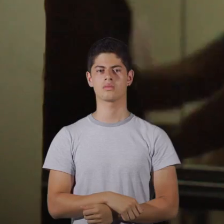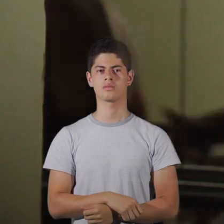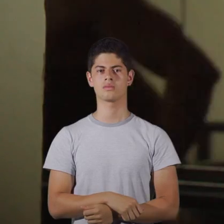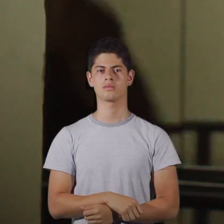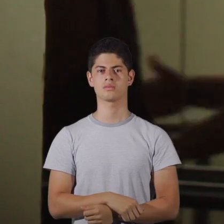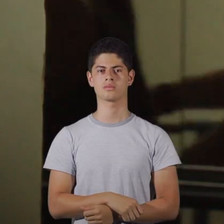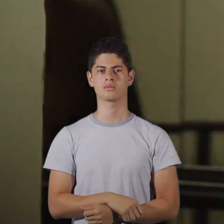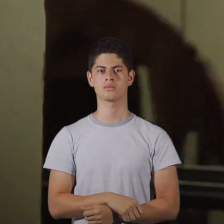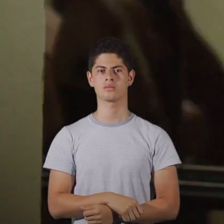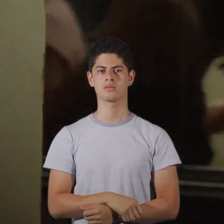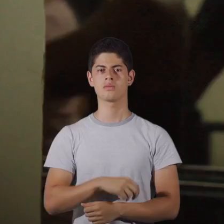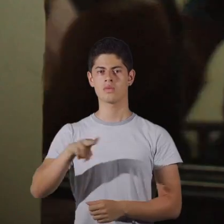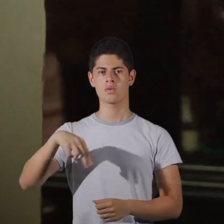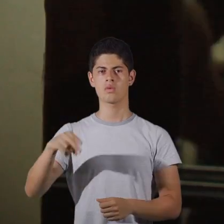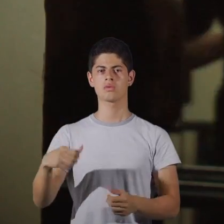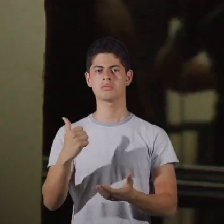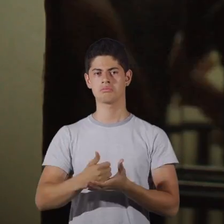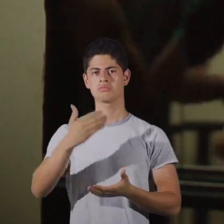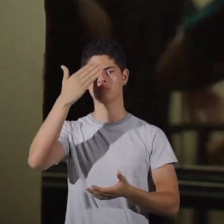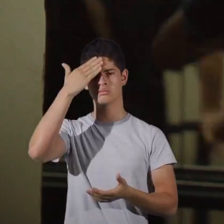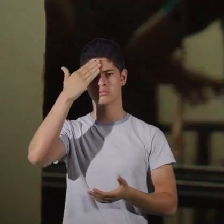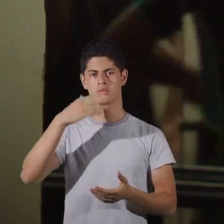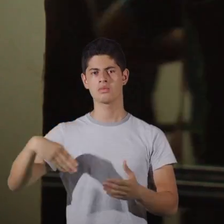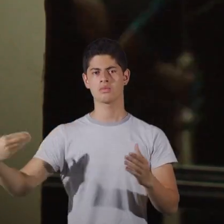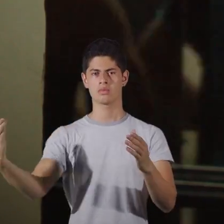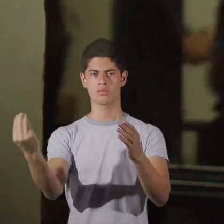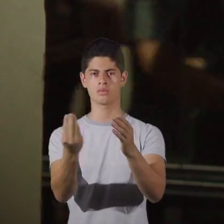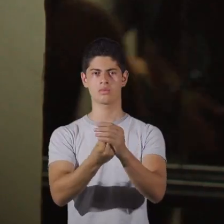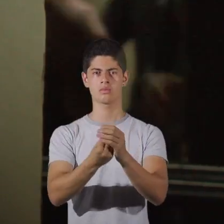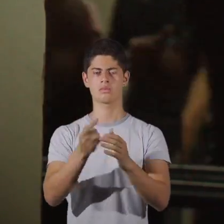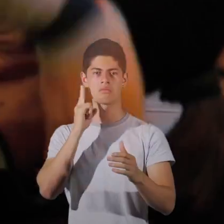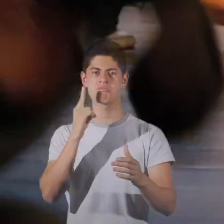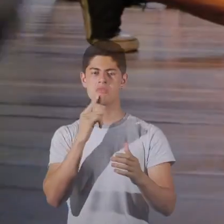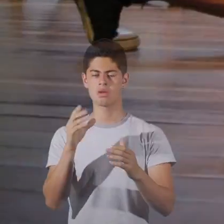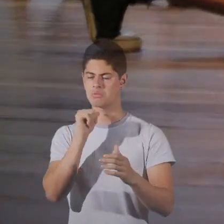orgullosa de Fundanza y del grupo, porque aparte de eso,